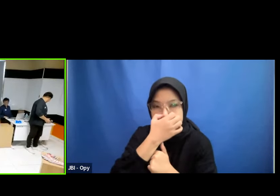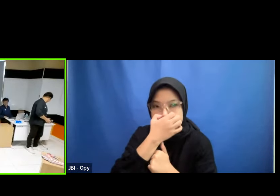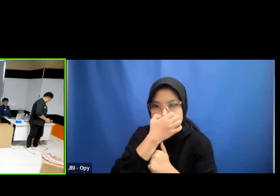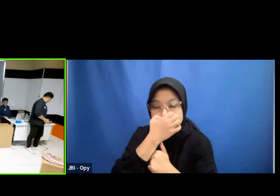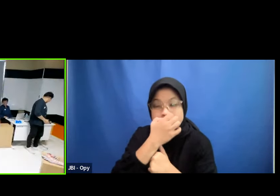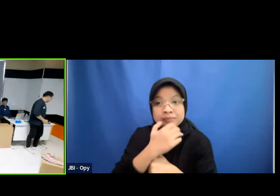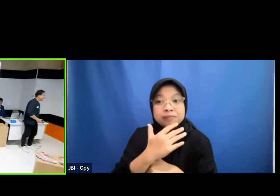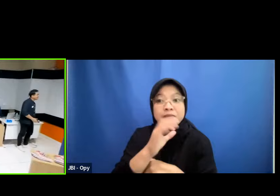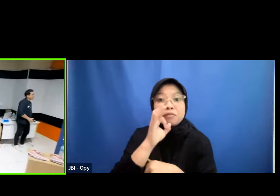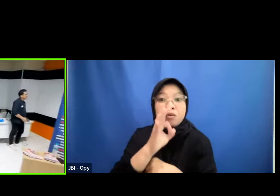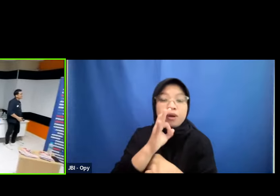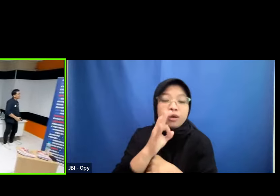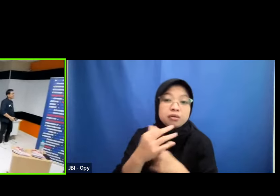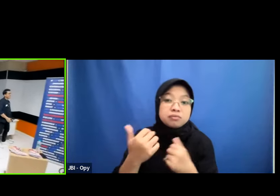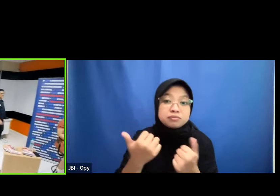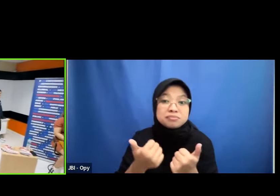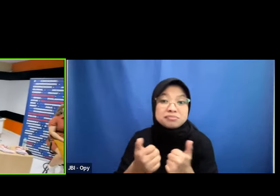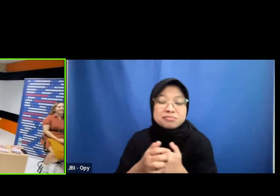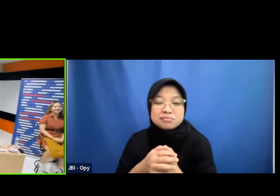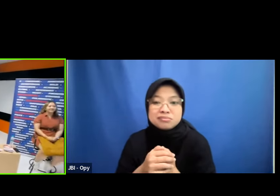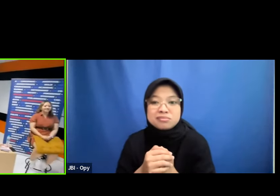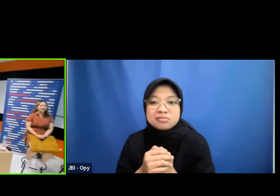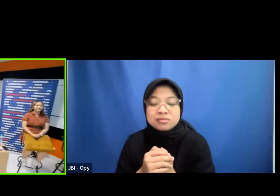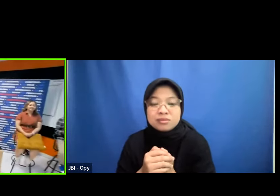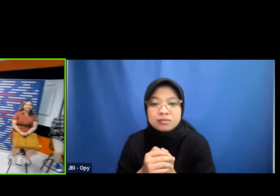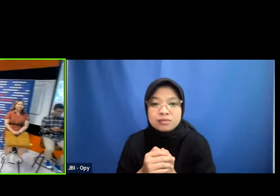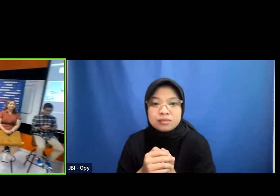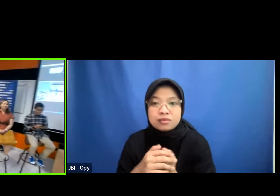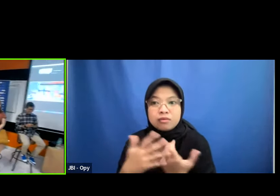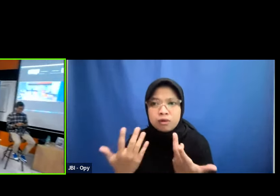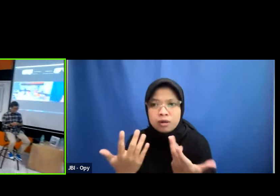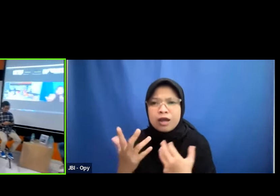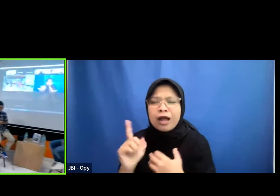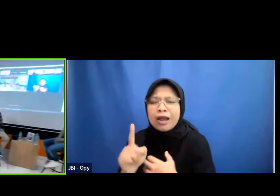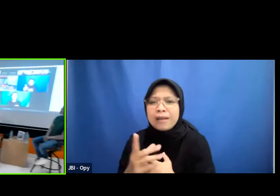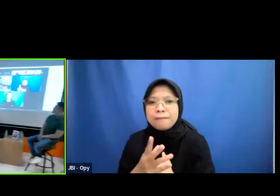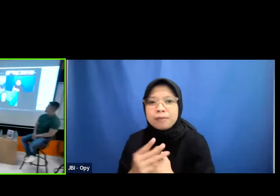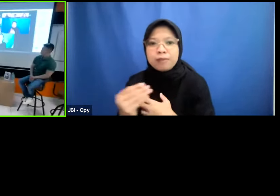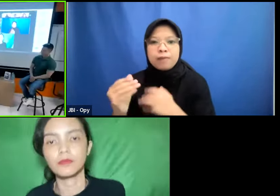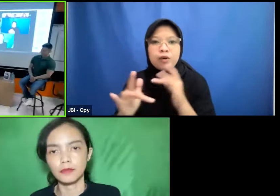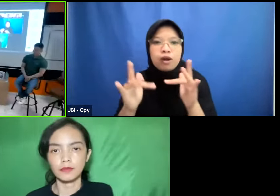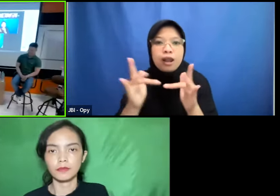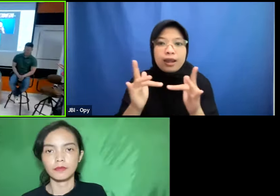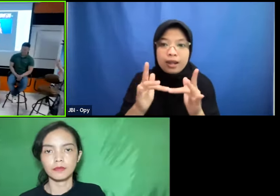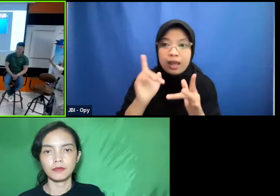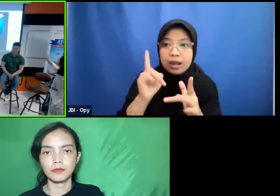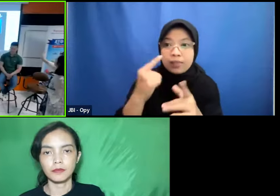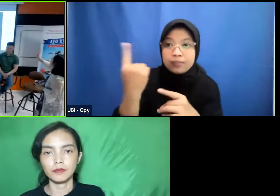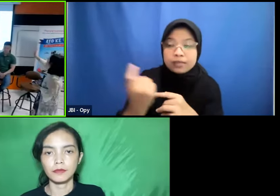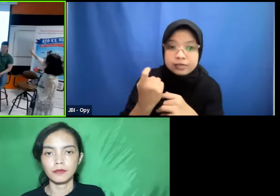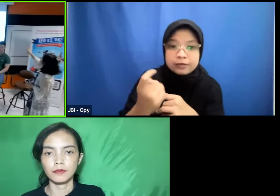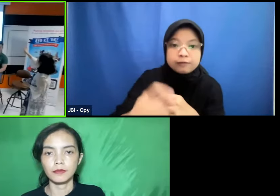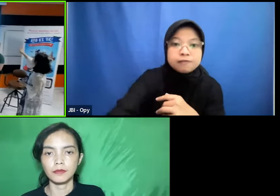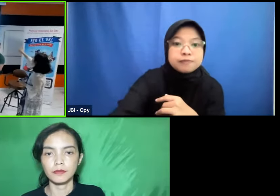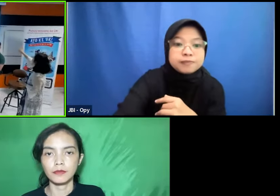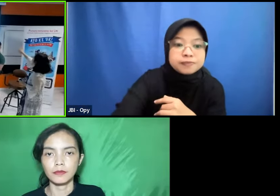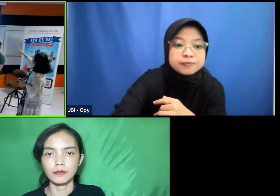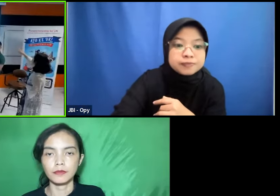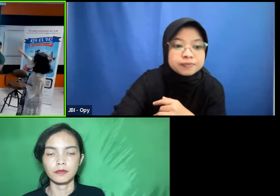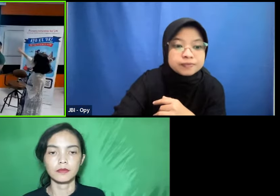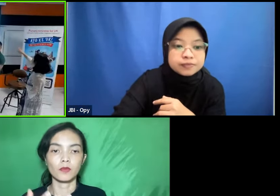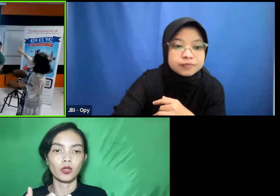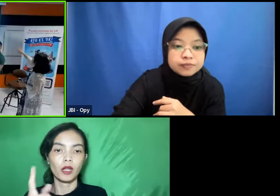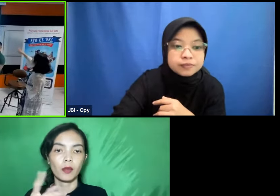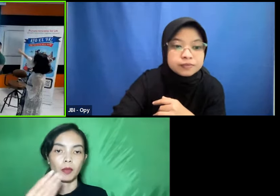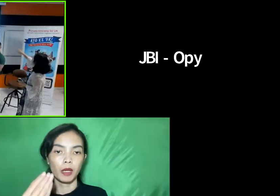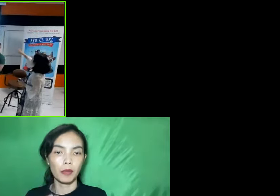Oke e terus ada beberapa pertanyaan online juga eh mungkin k Bert boleh tadi Scroll agak ke